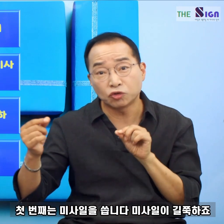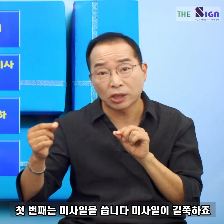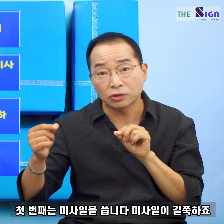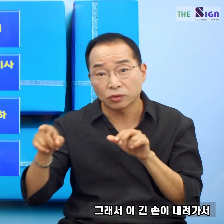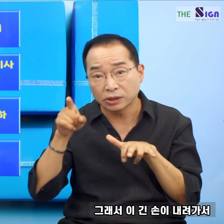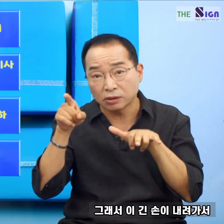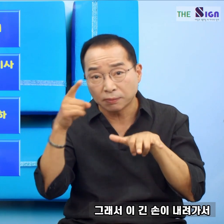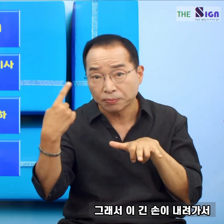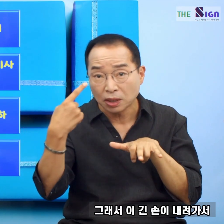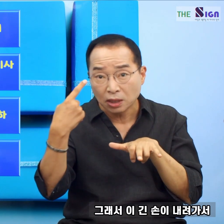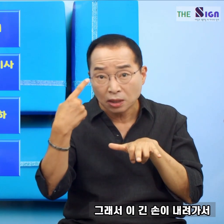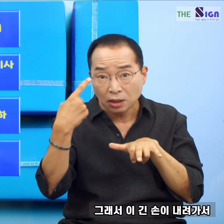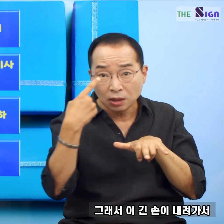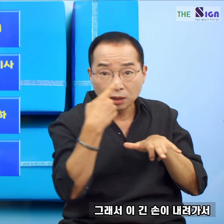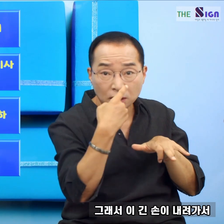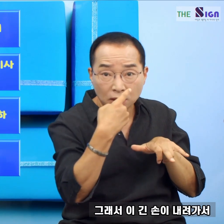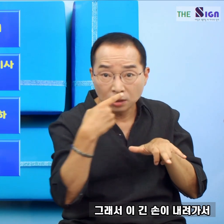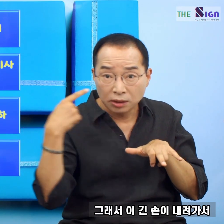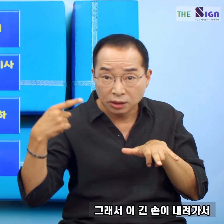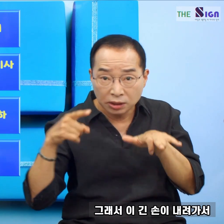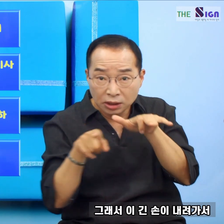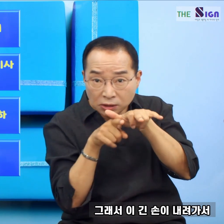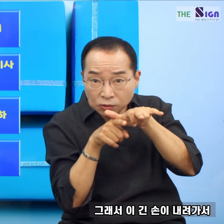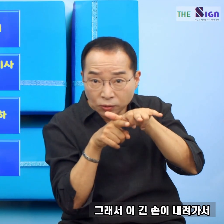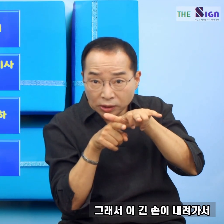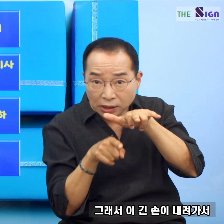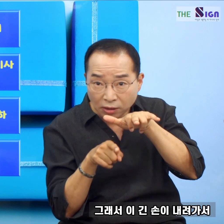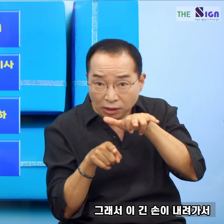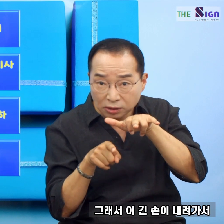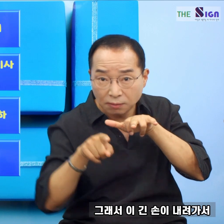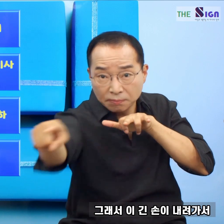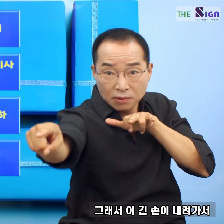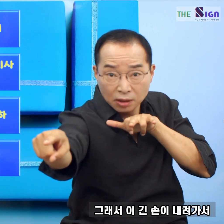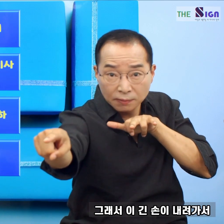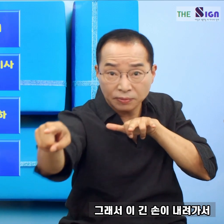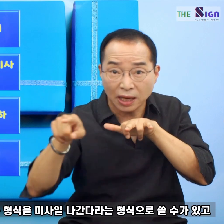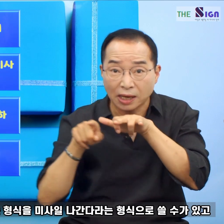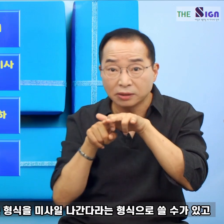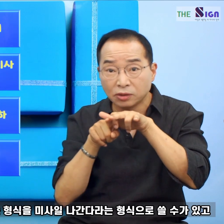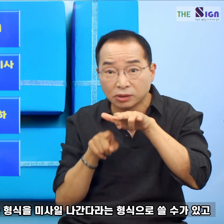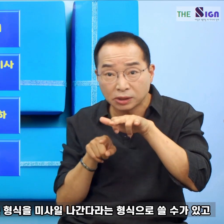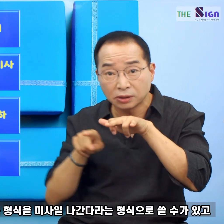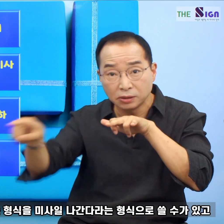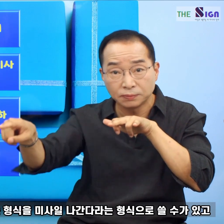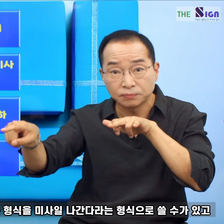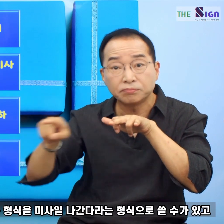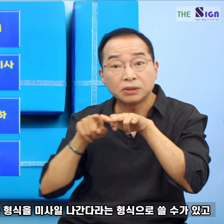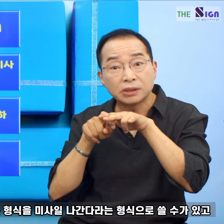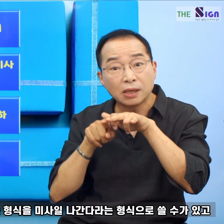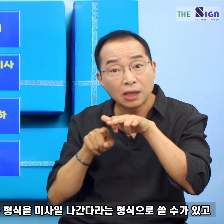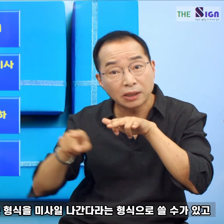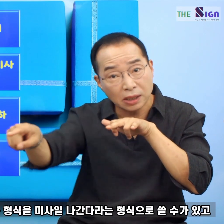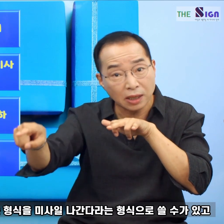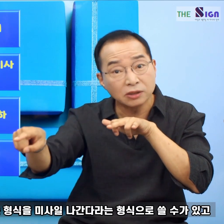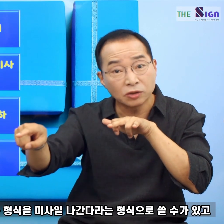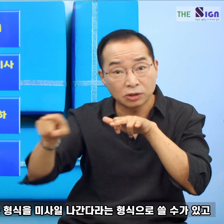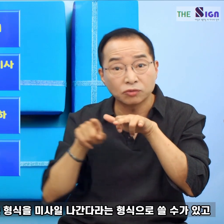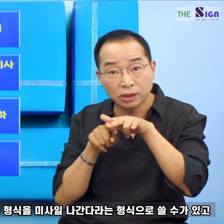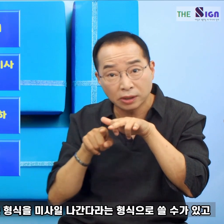길쭉하죠. 그래서 이 긴 손이 내려가서 나가는 형식을 미사일 나가다라는 형식으로 우리가 쓸